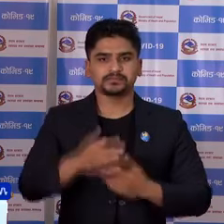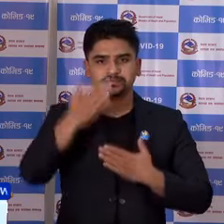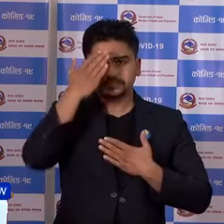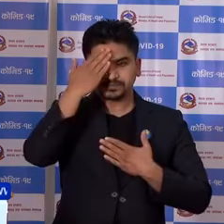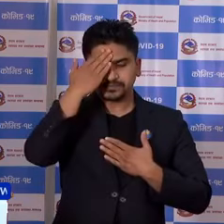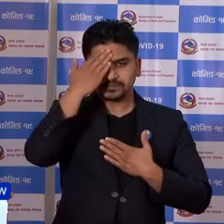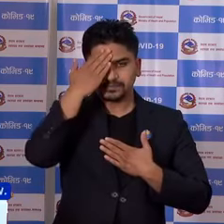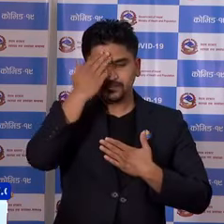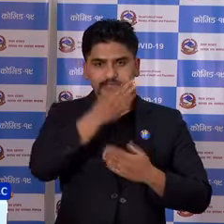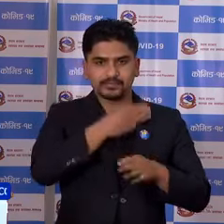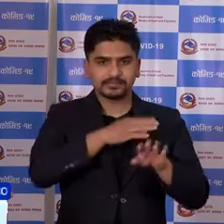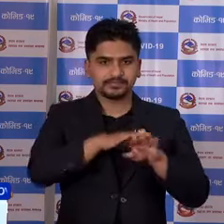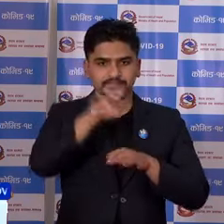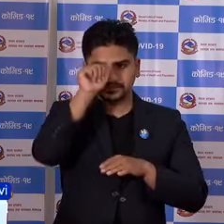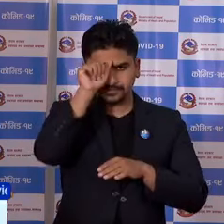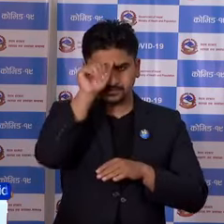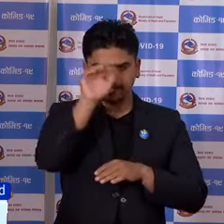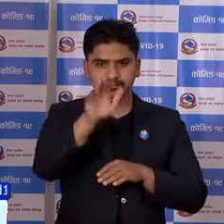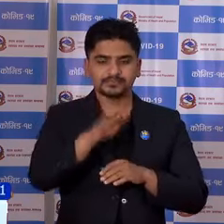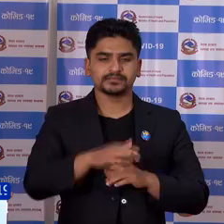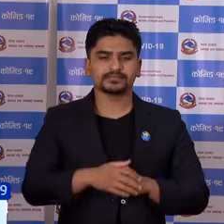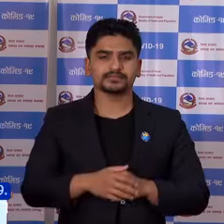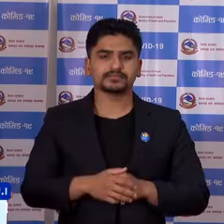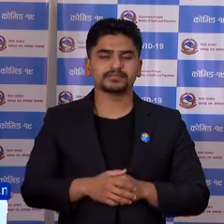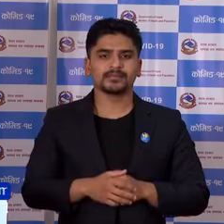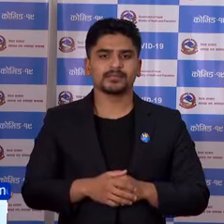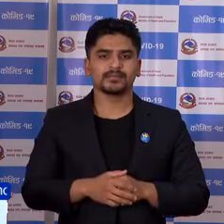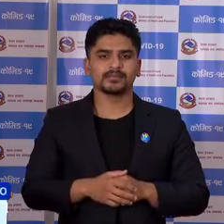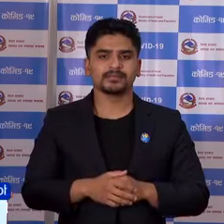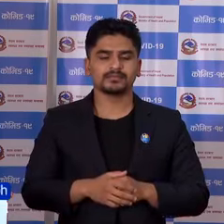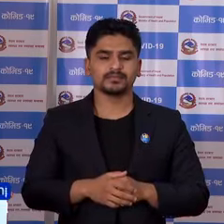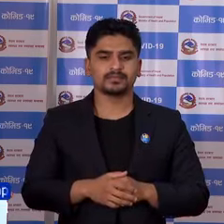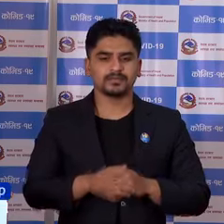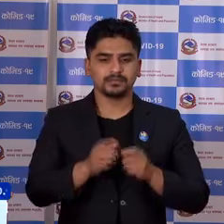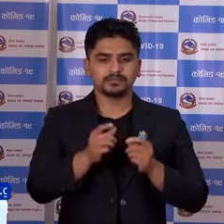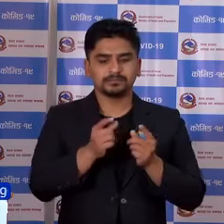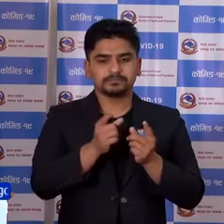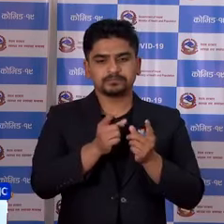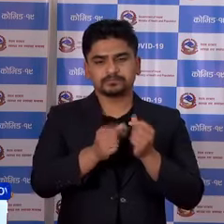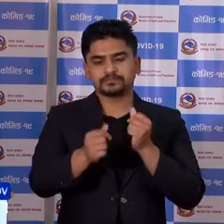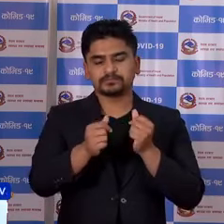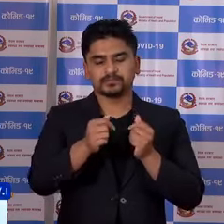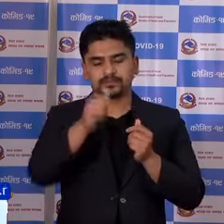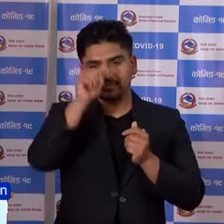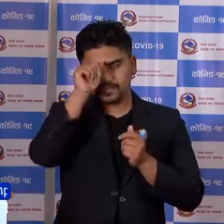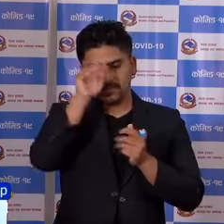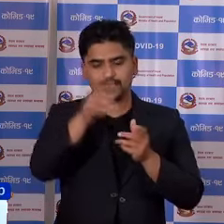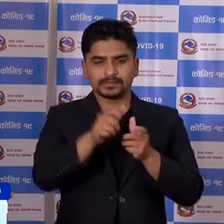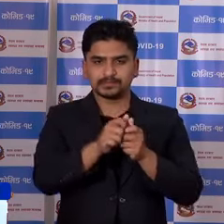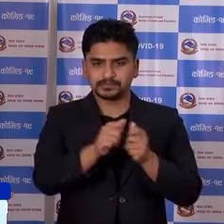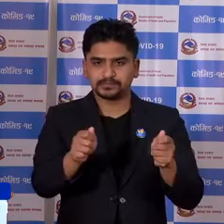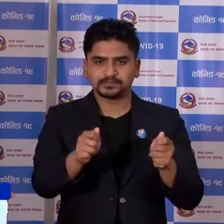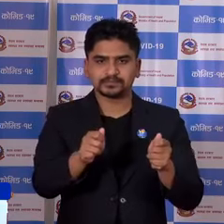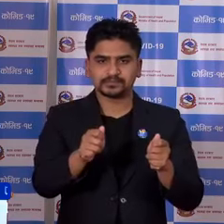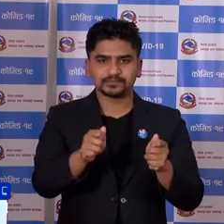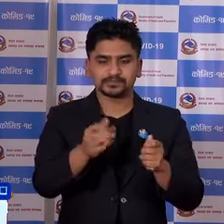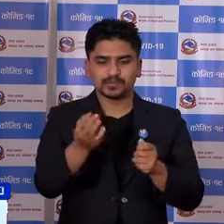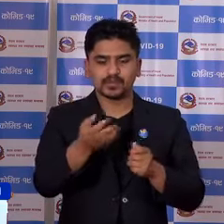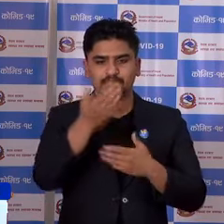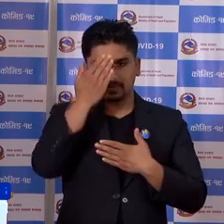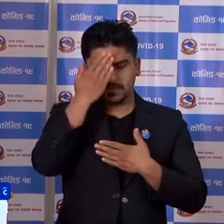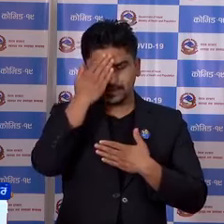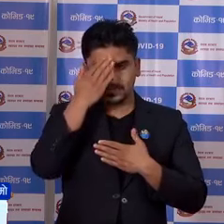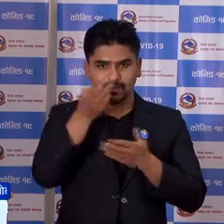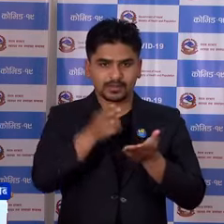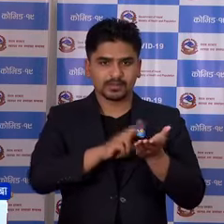सङ्क्रमित व्यक्तिहरूको विवरण दिन चाहन्छु। पछिल्लो हामीलाई अध्यावधिक रिपोर्ट अनुसार नयाँ